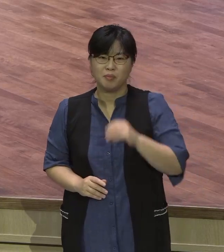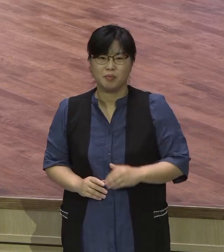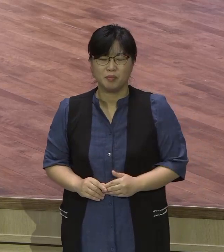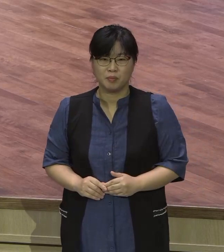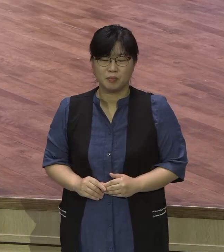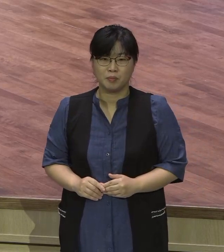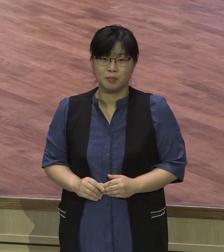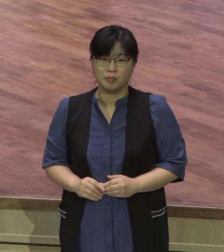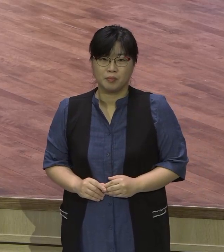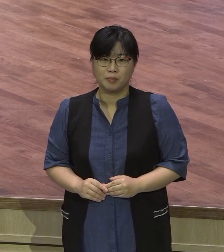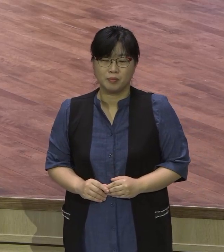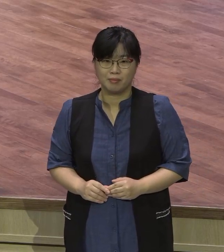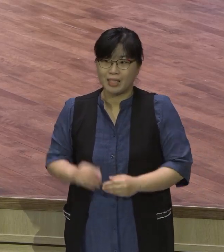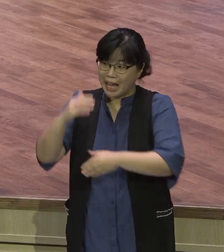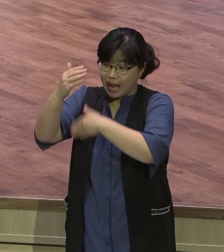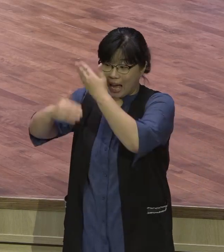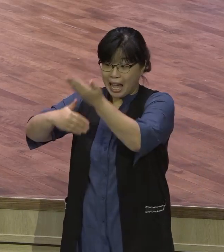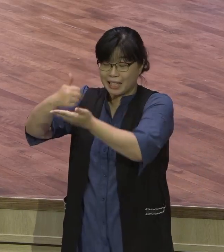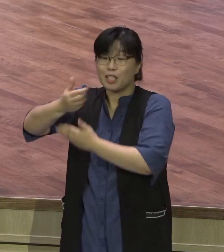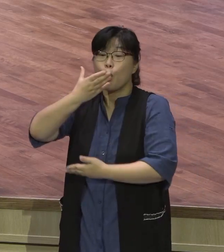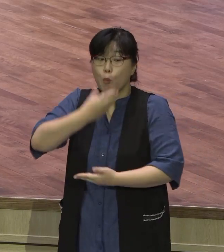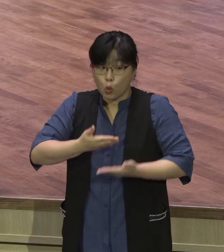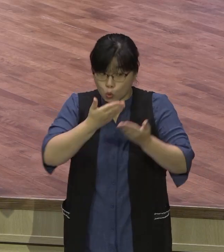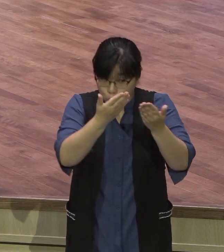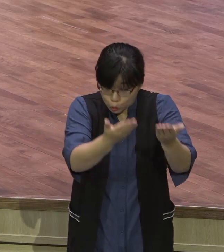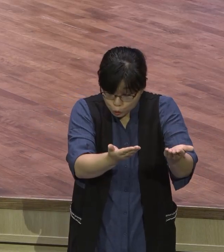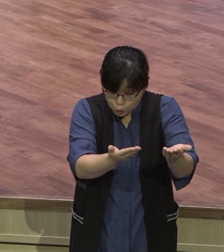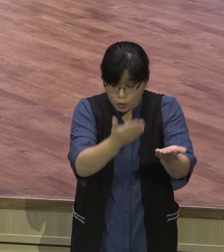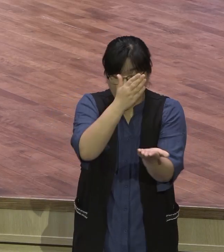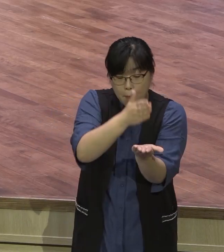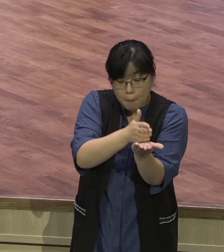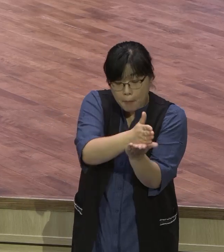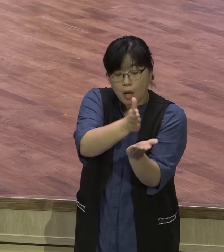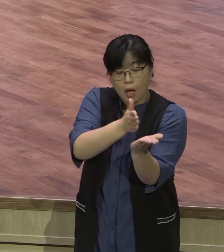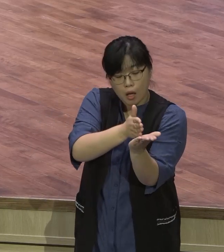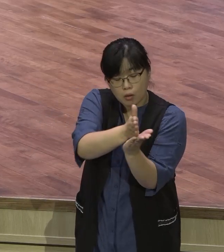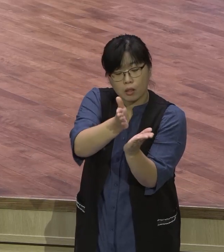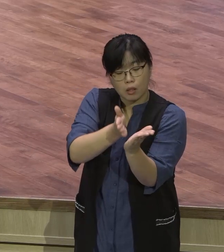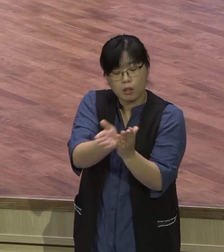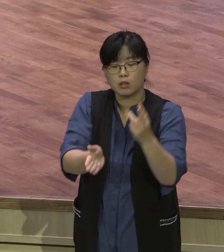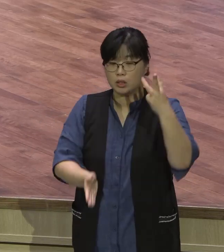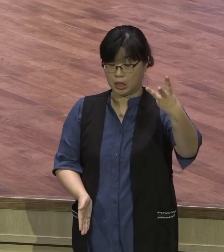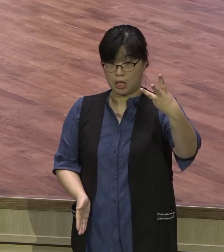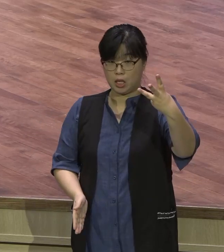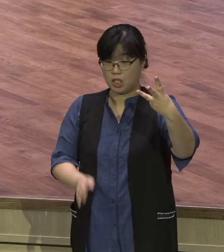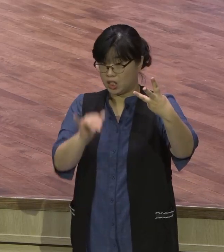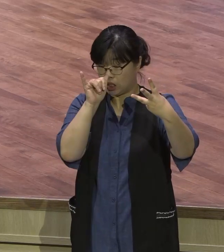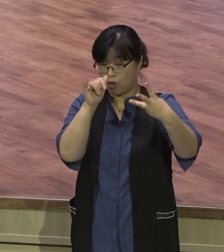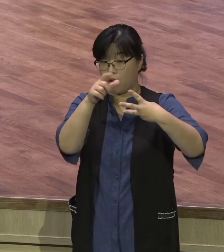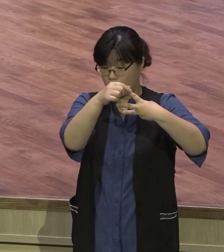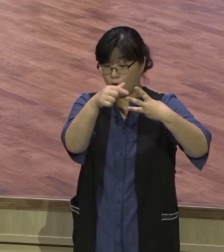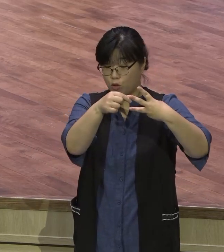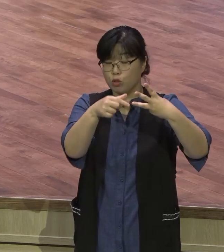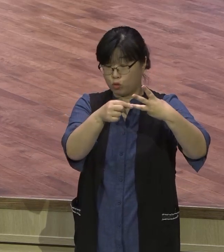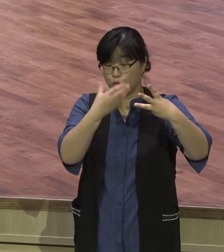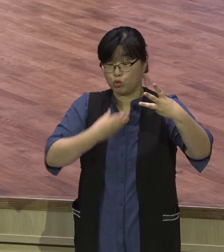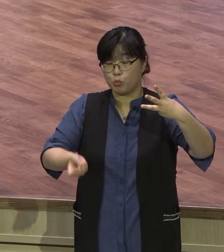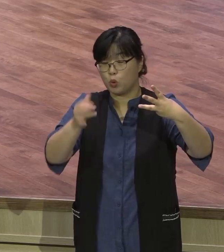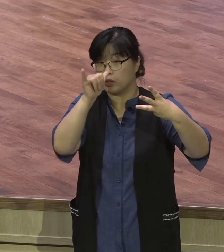복을 주는데 그 복이 크게 3가지 나와있어요. 그래서 삼중축복이라고 표현했는데 첫 번째 뭡니까?